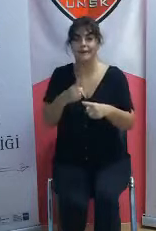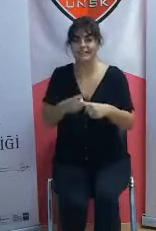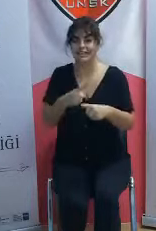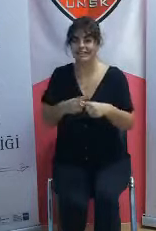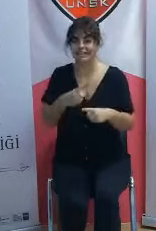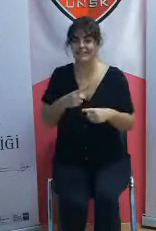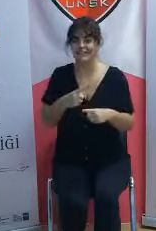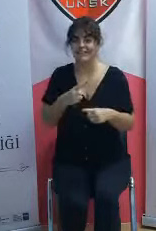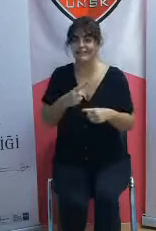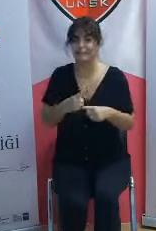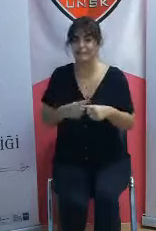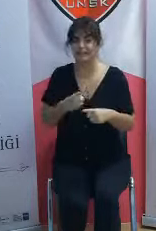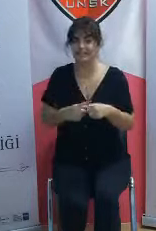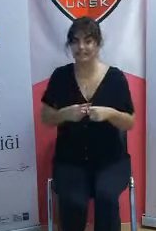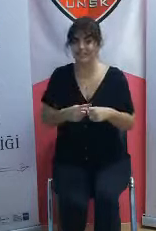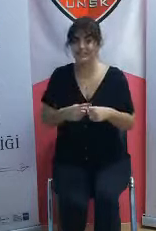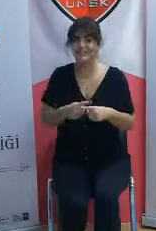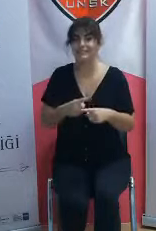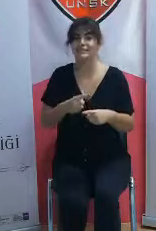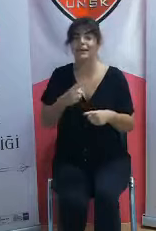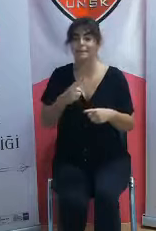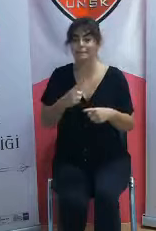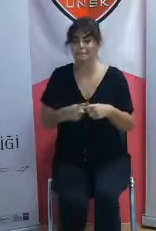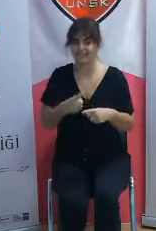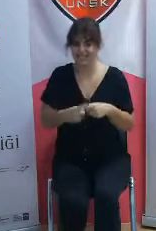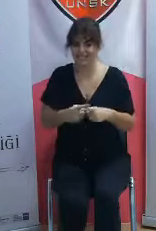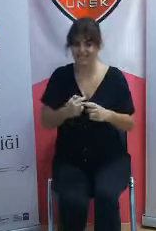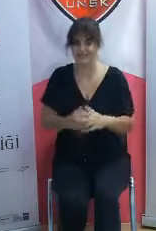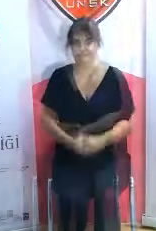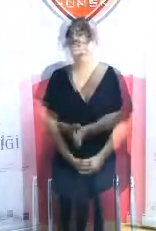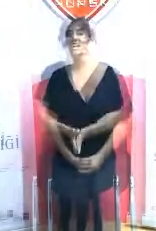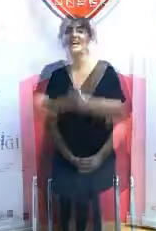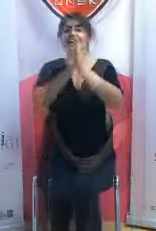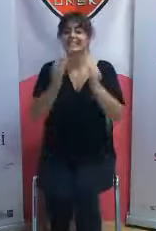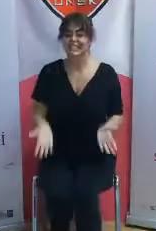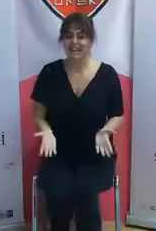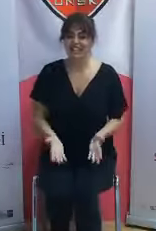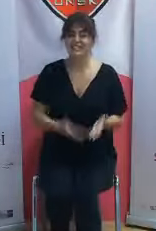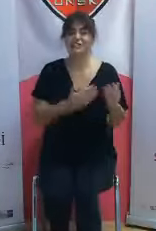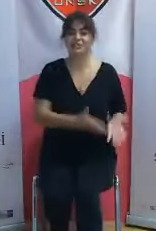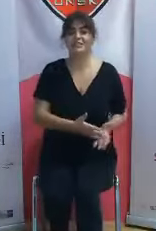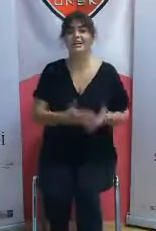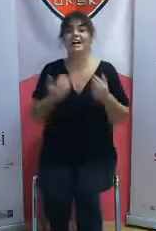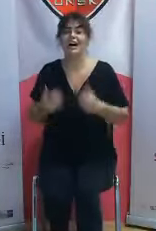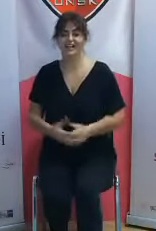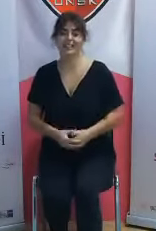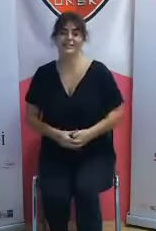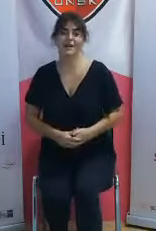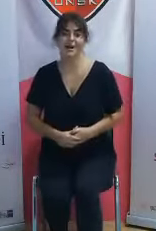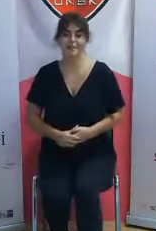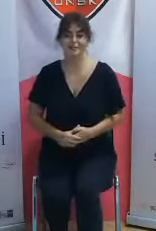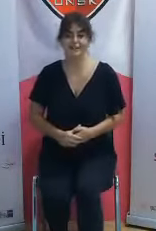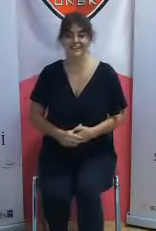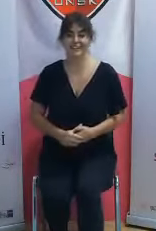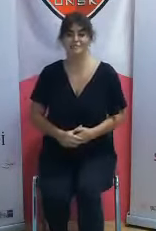Pazar. Pazar. Pazar. Dilerseniz şimdi de ayları beraber bakalım.